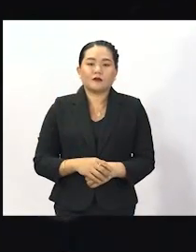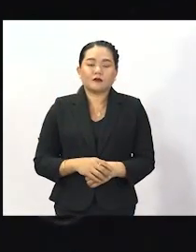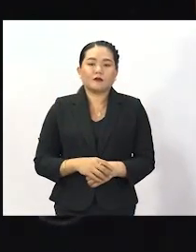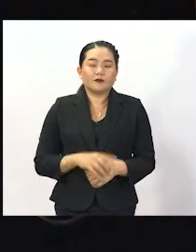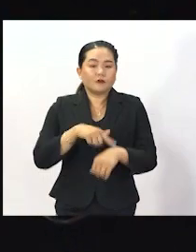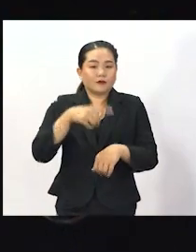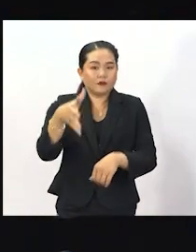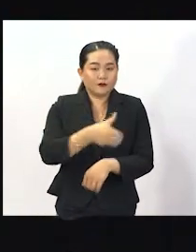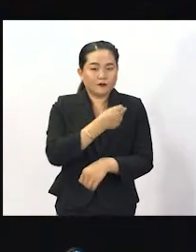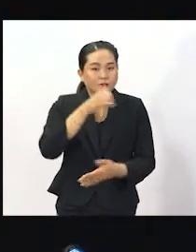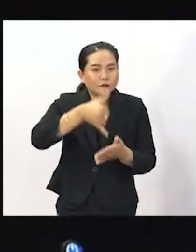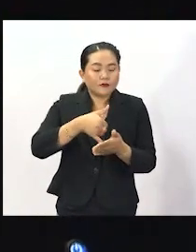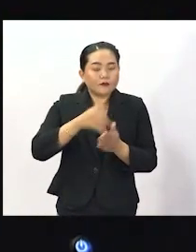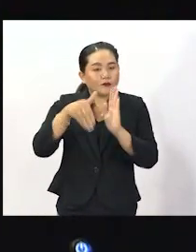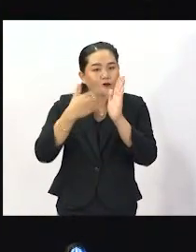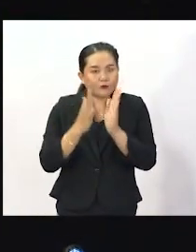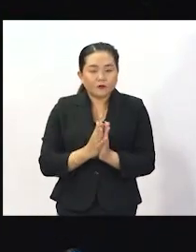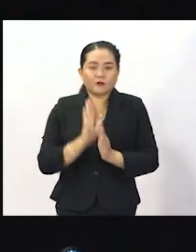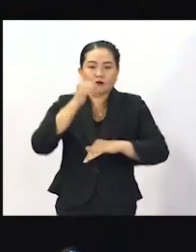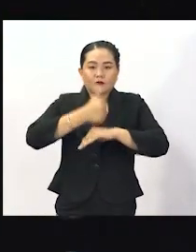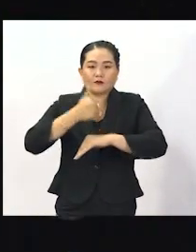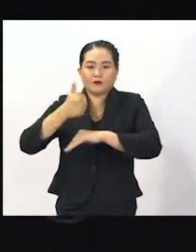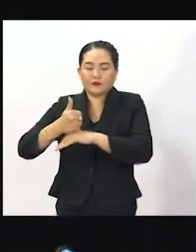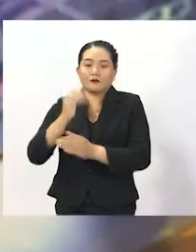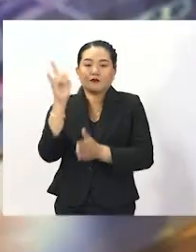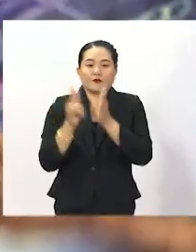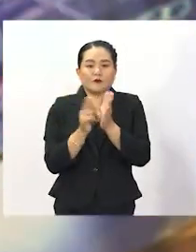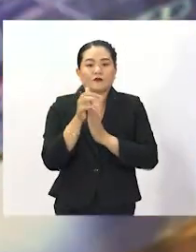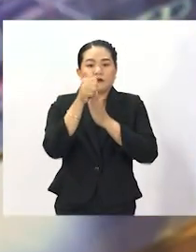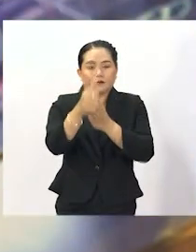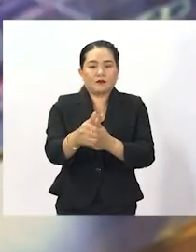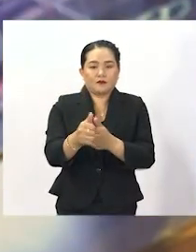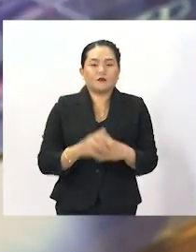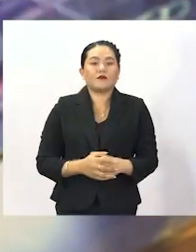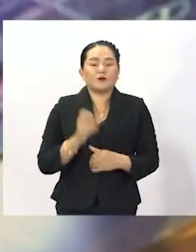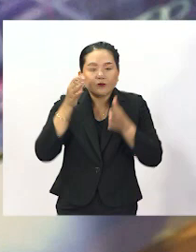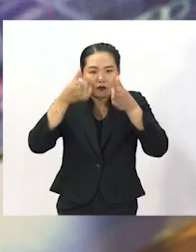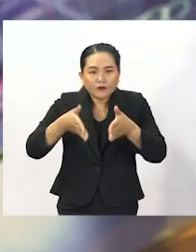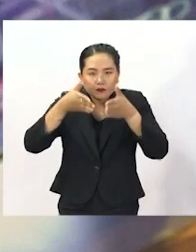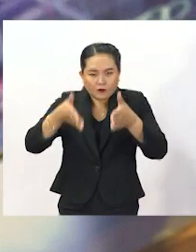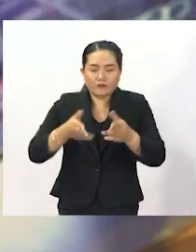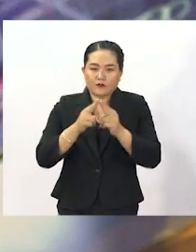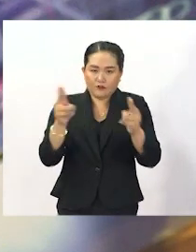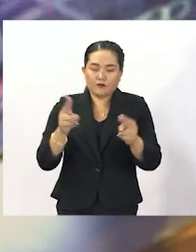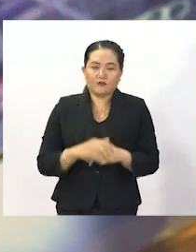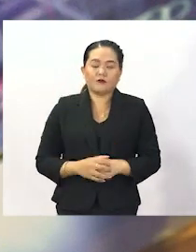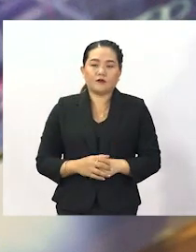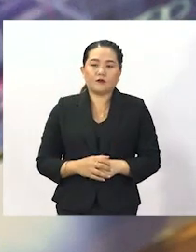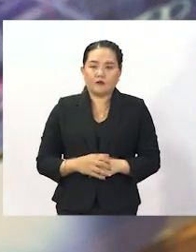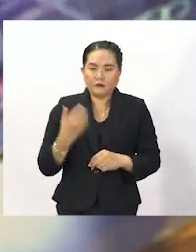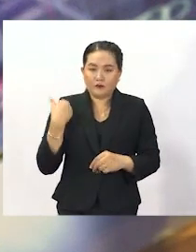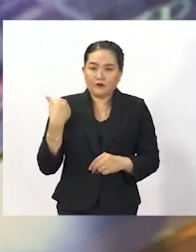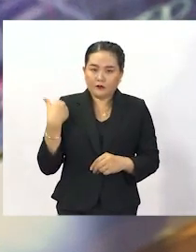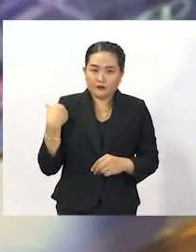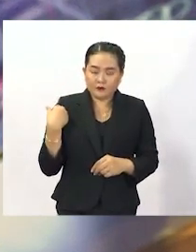ឆ្លៀតក្នុងឱកាសនឹងដែរគឺខ្ញុំចង់អរគុណដល់ថ្នាក់ដឹកនាំខាងរាជរដ្ឋាភិបាលដែលលោកគាត់យកចិត្តទុកដាក់ហើយគាត់